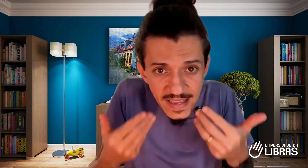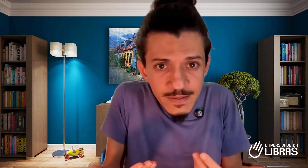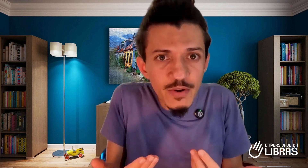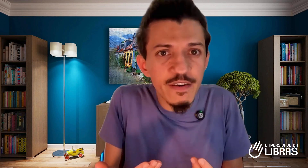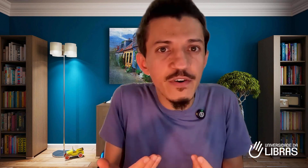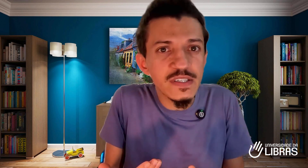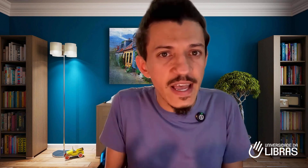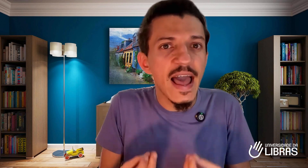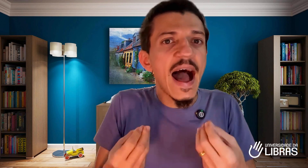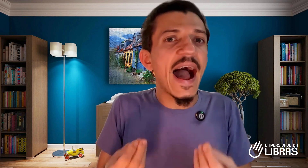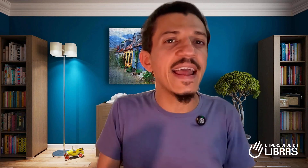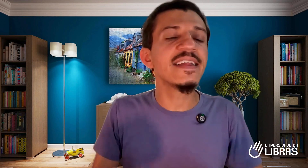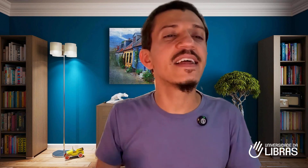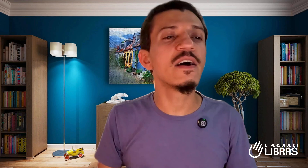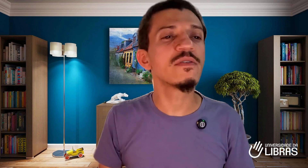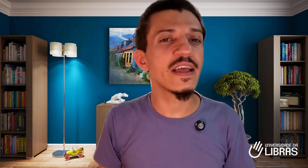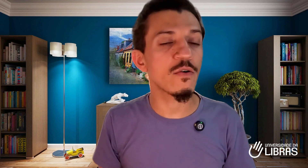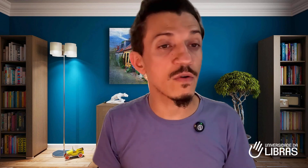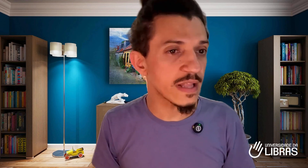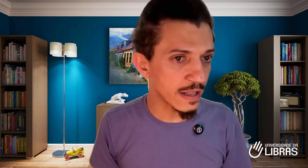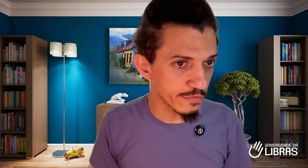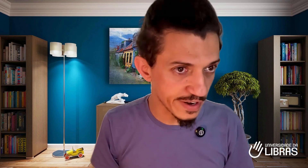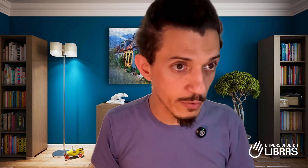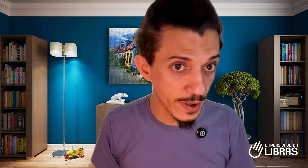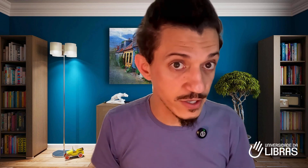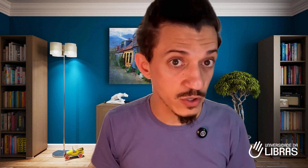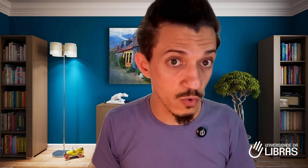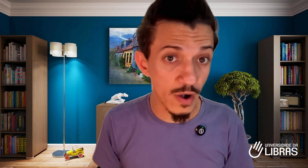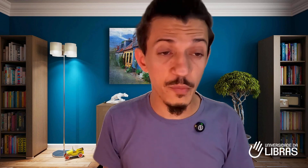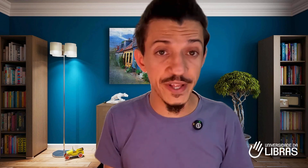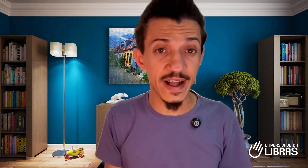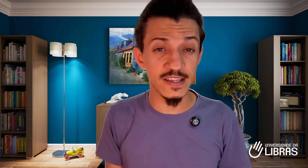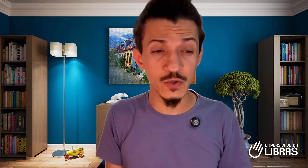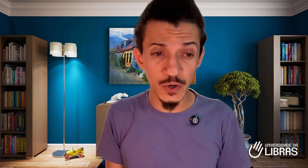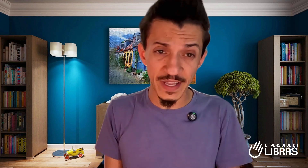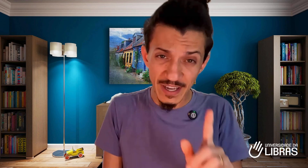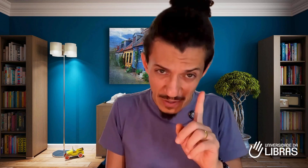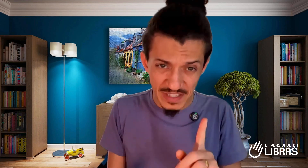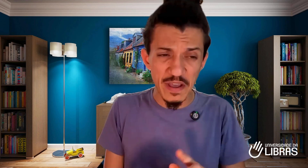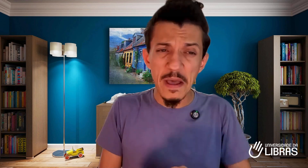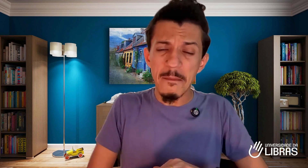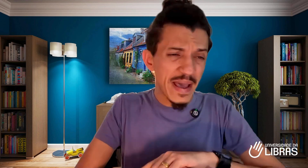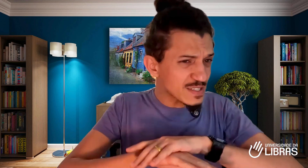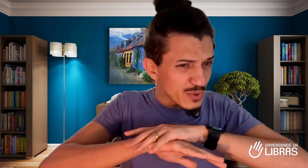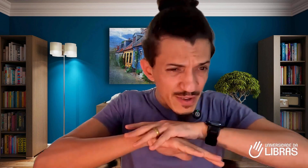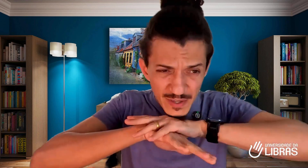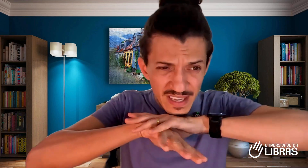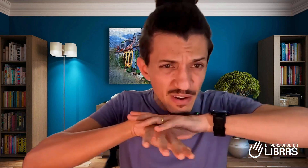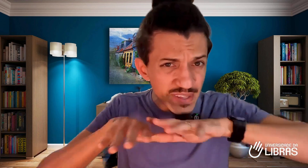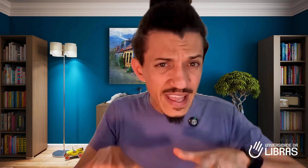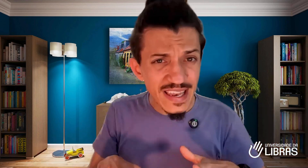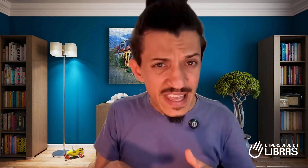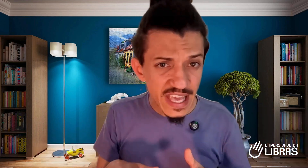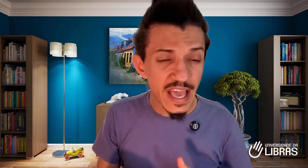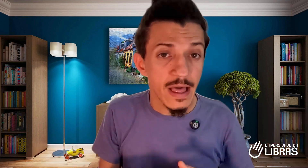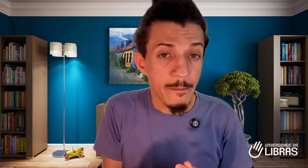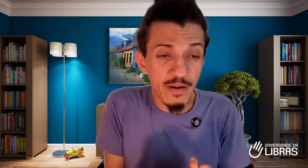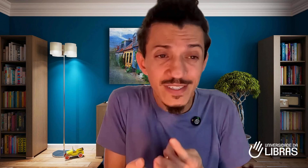que você ainda não tenha contato frequente com a comunidade surda, inclusive mesmo que você não tenha ninguém para você